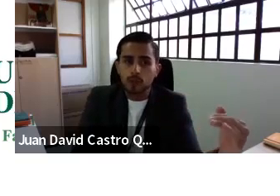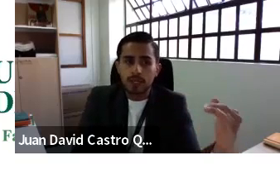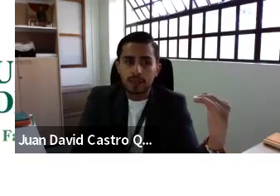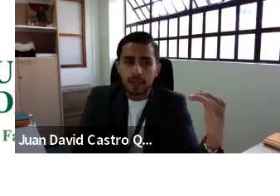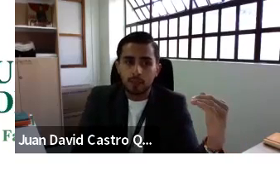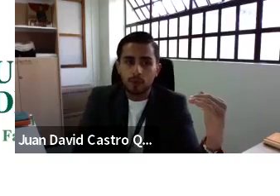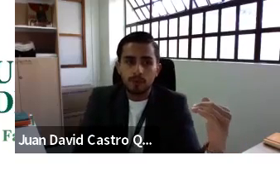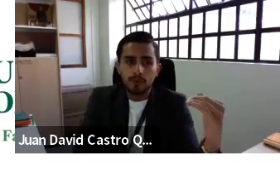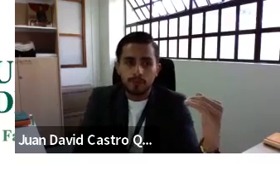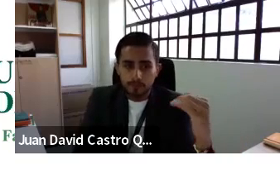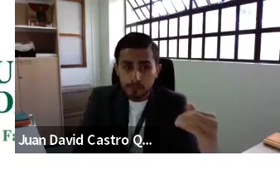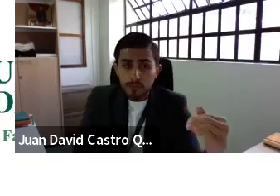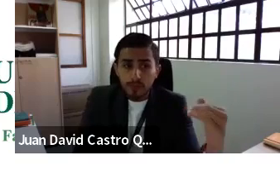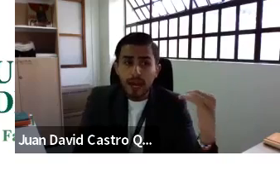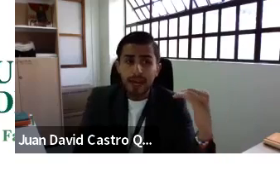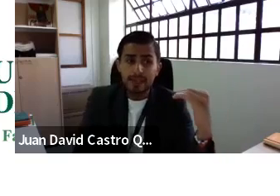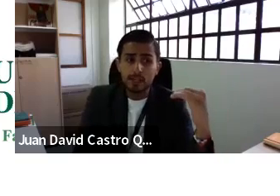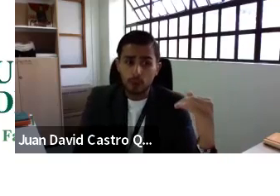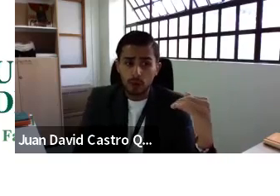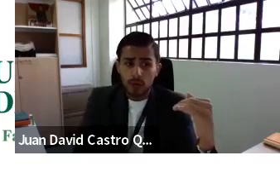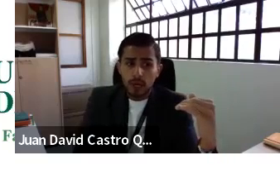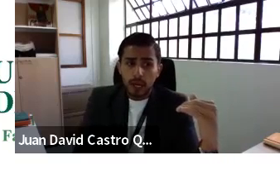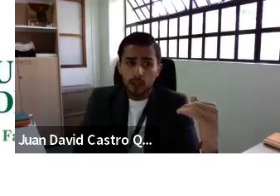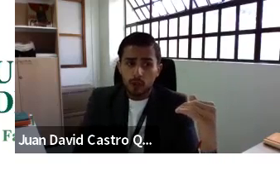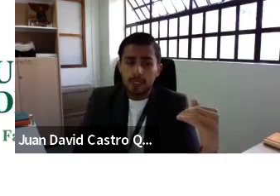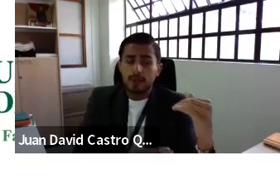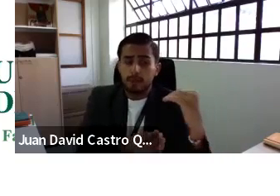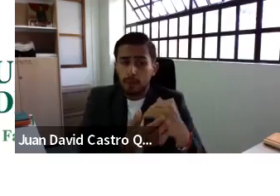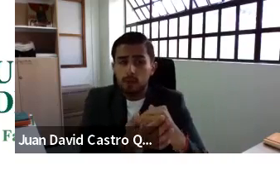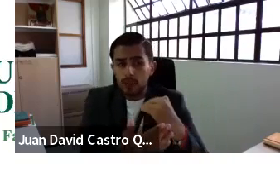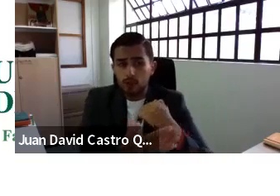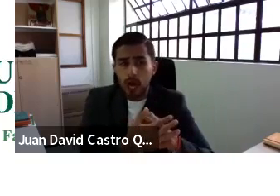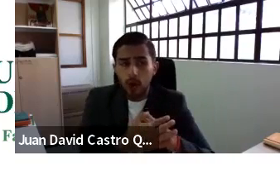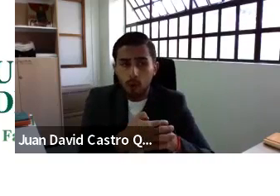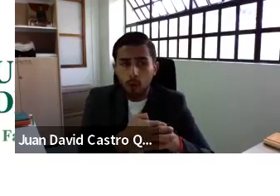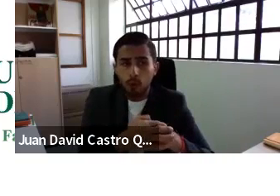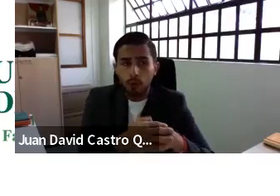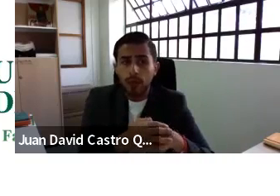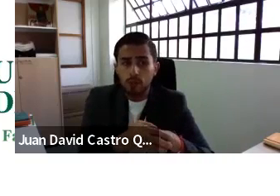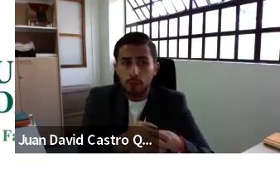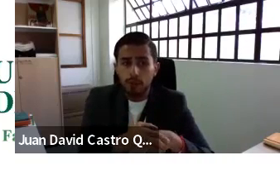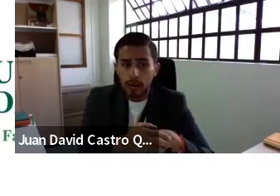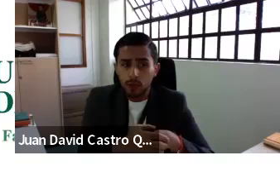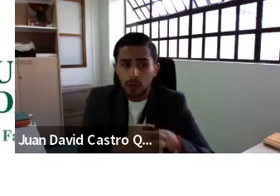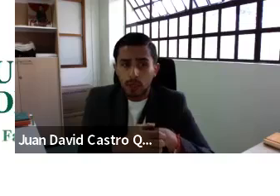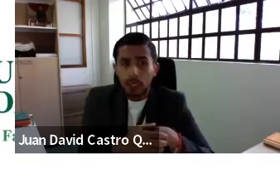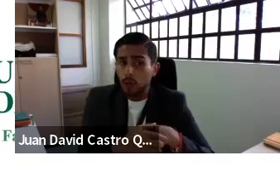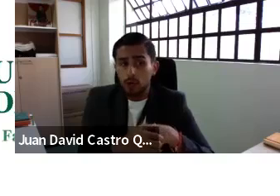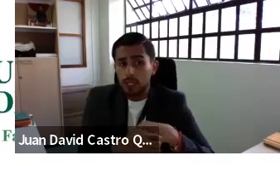Entonces, entendemos a ese emisor, entonces vemos a la sociedad como un emisor primario y no a los